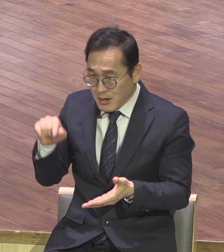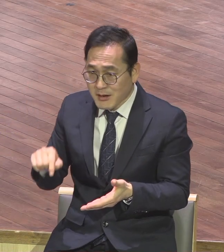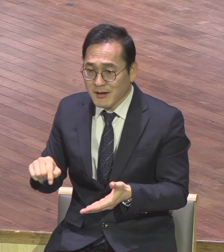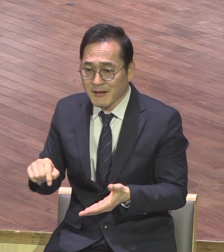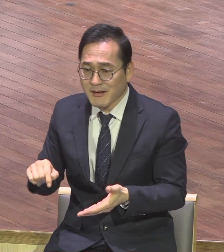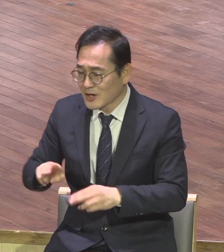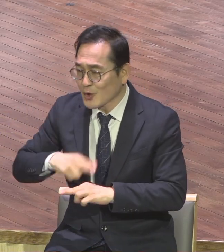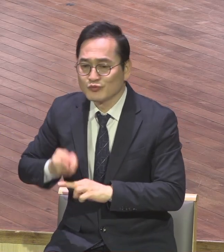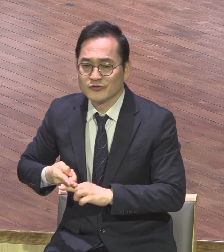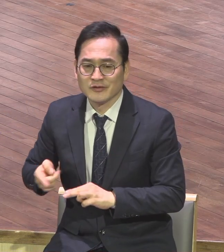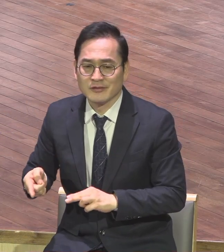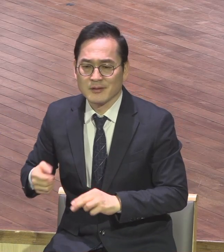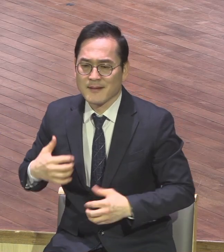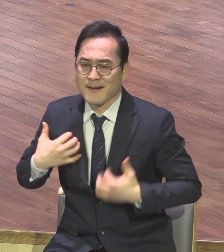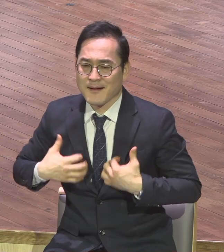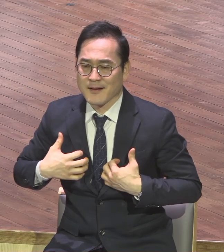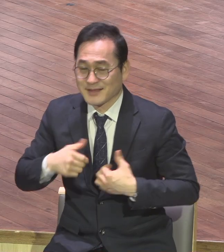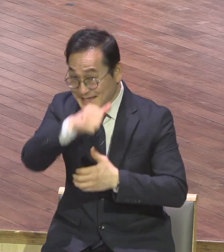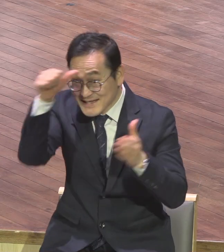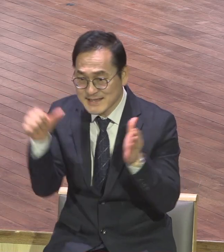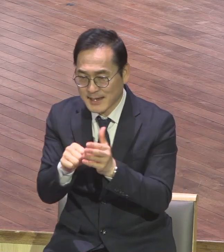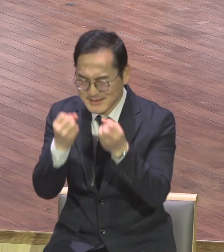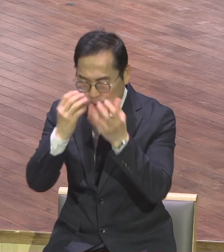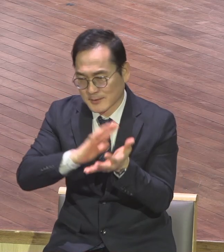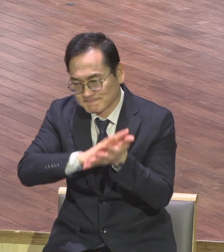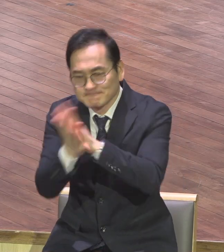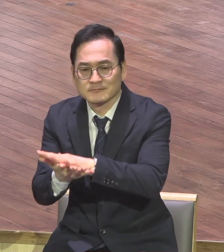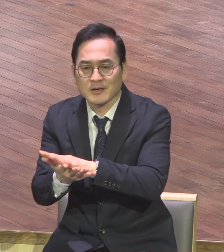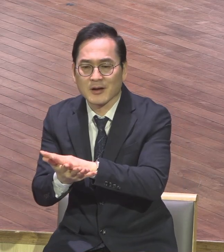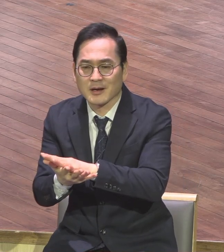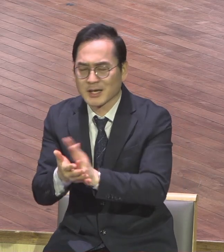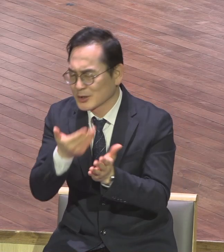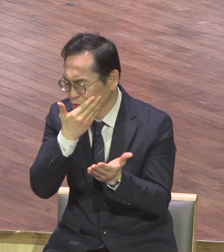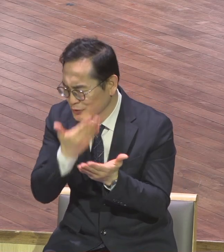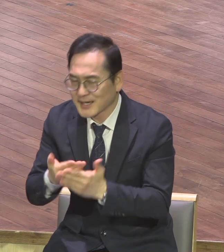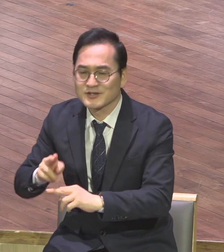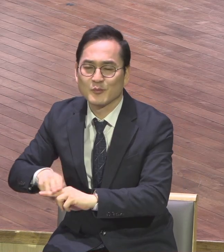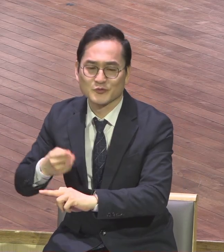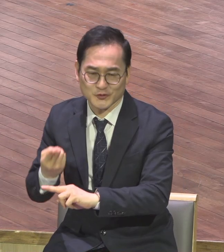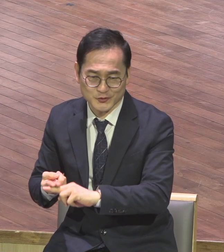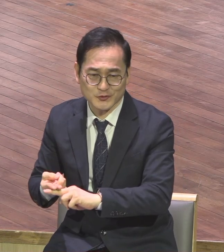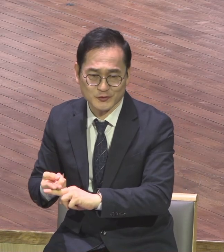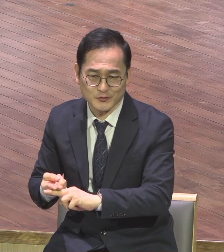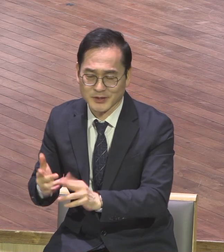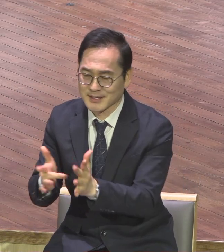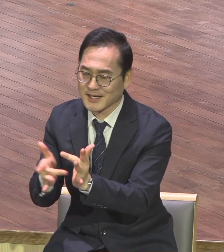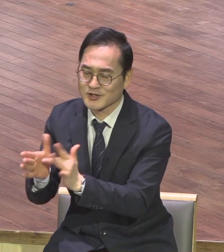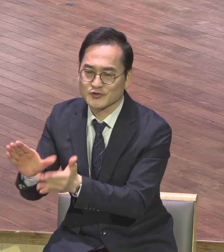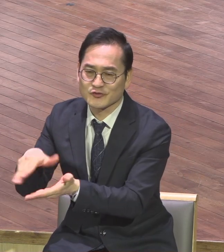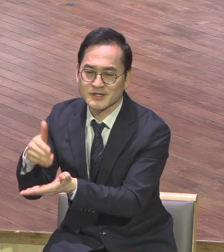우리 인생의 180도 바꿀 수 있는 이런 놀라운 선물,